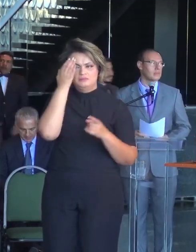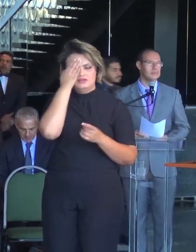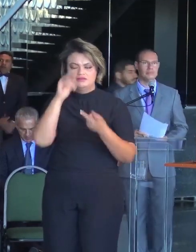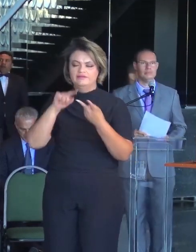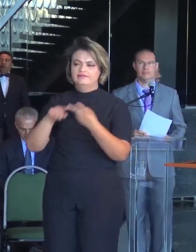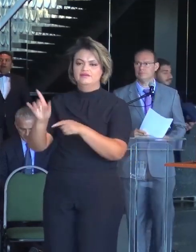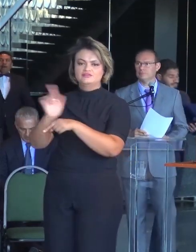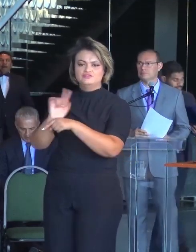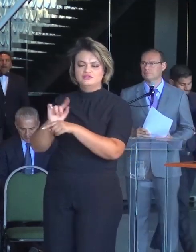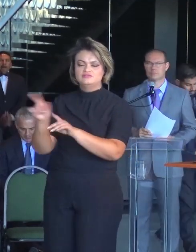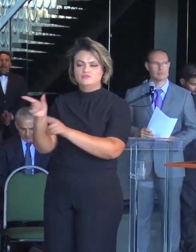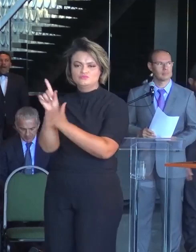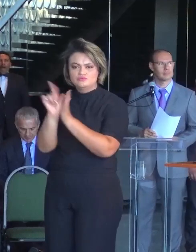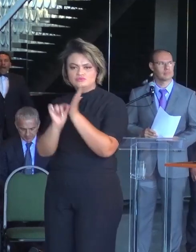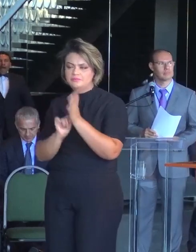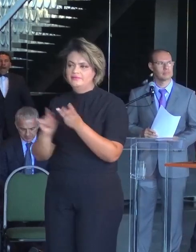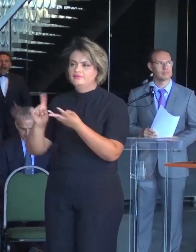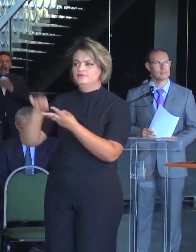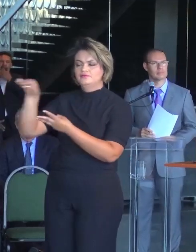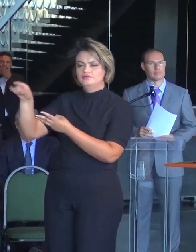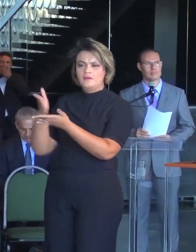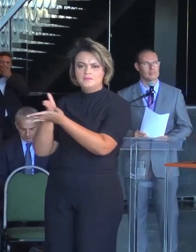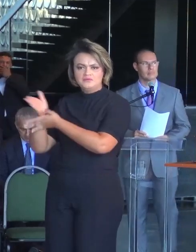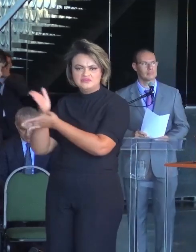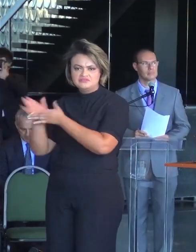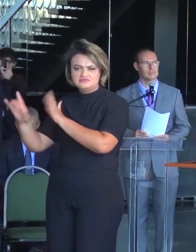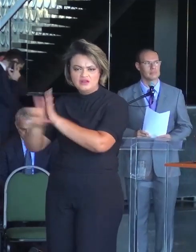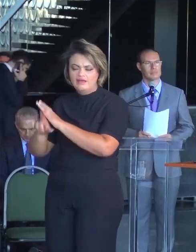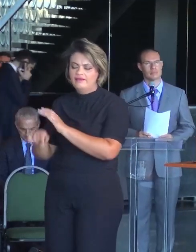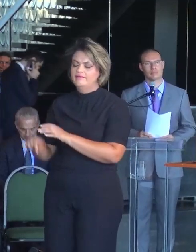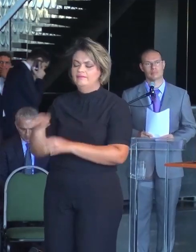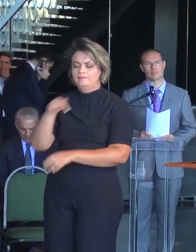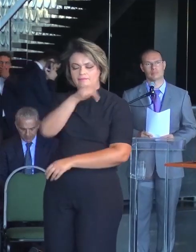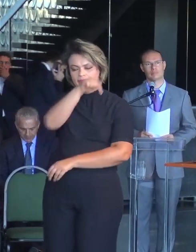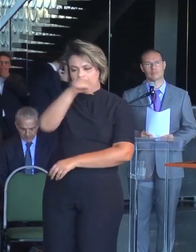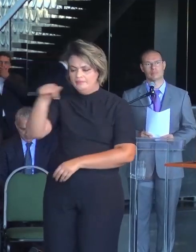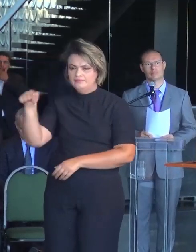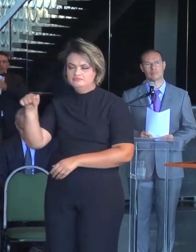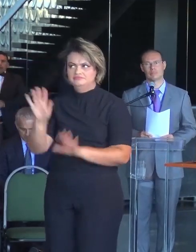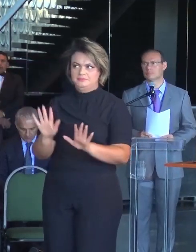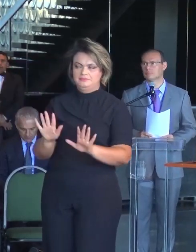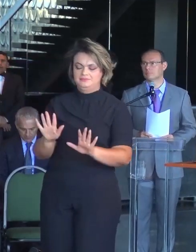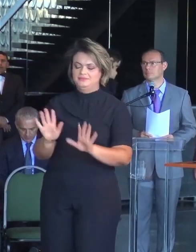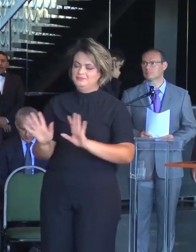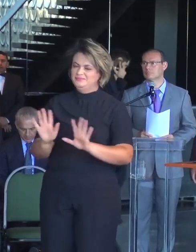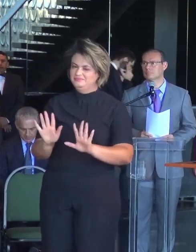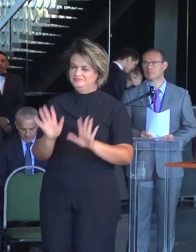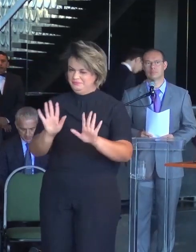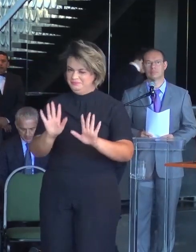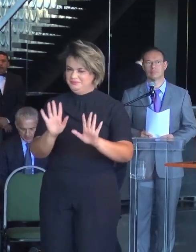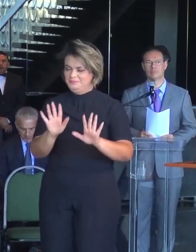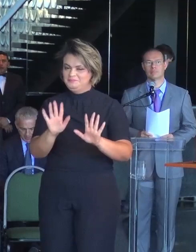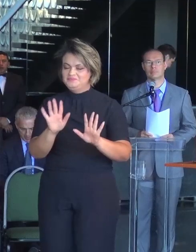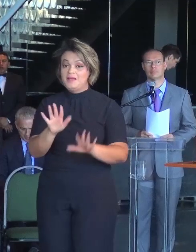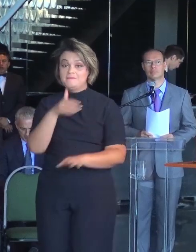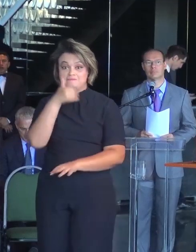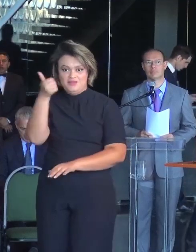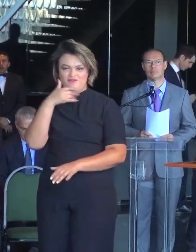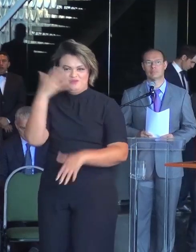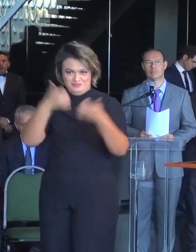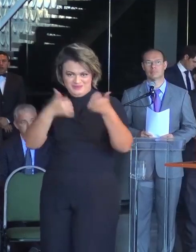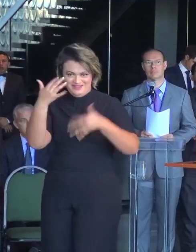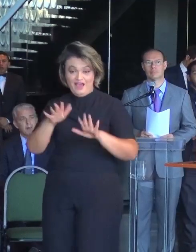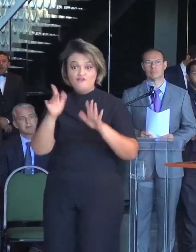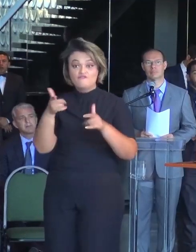Pirataria, gestão de orçamento, sanções, e tem... Não, peraí. Vamos fazer o seguinte. Melhor do que eu